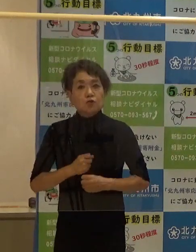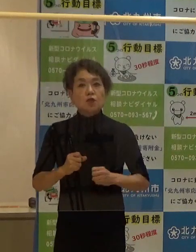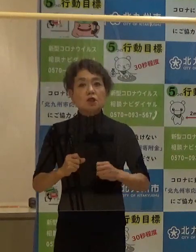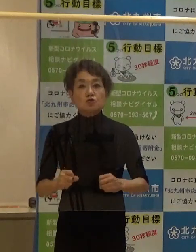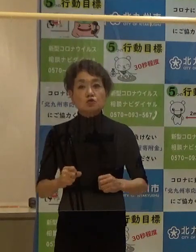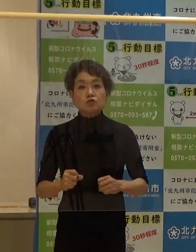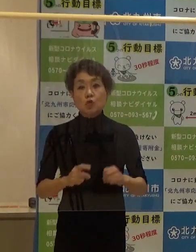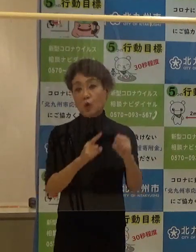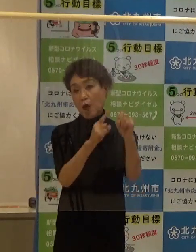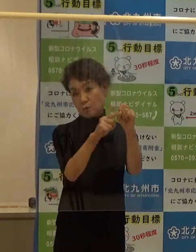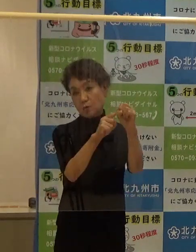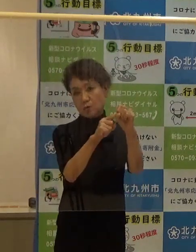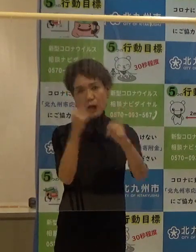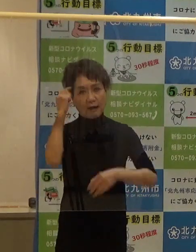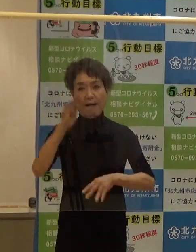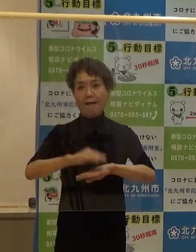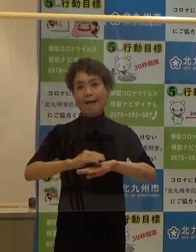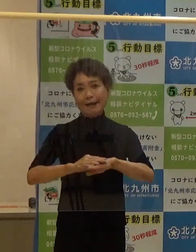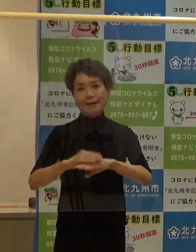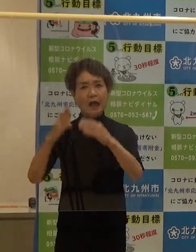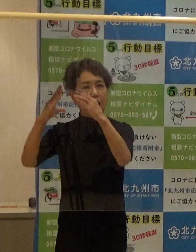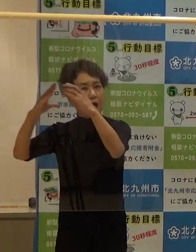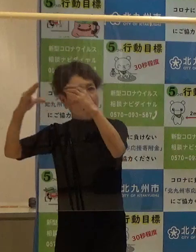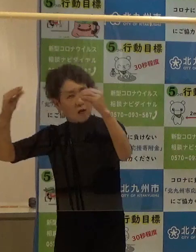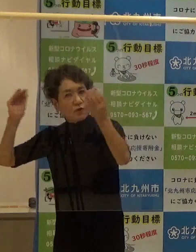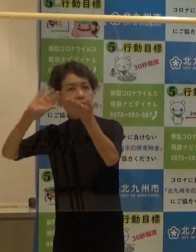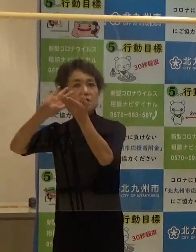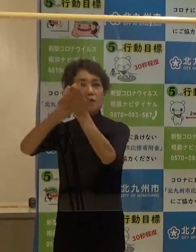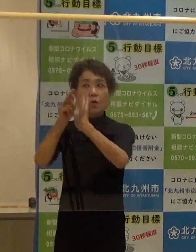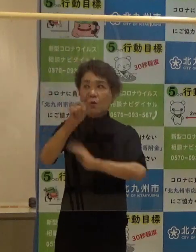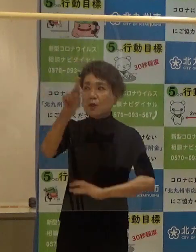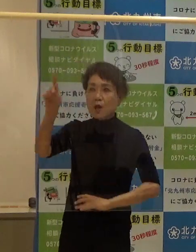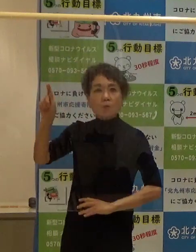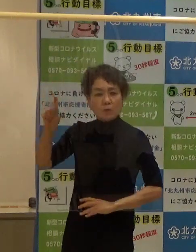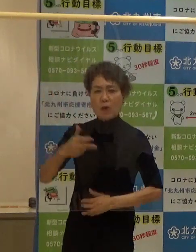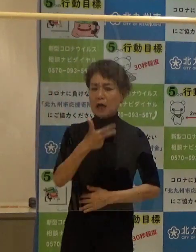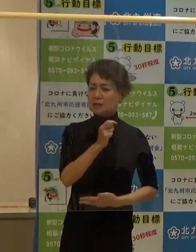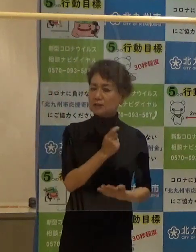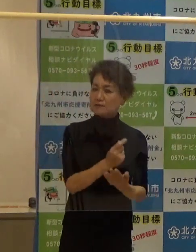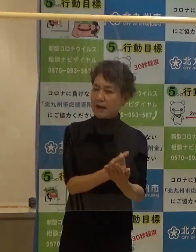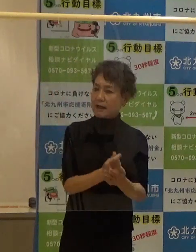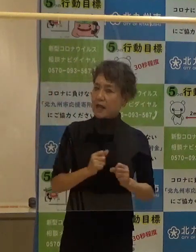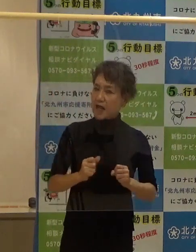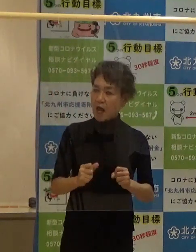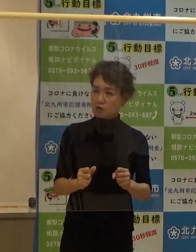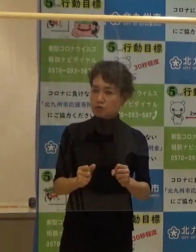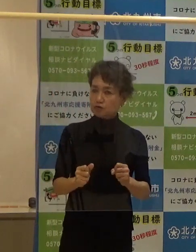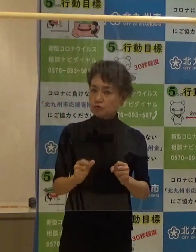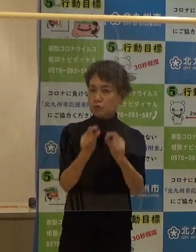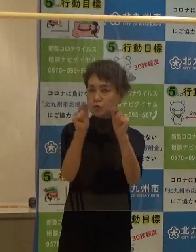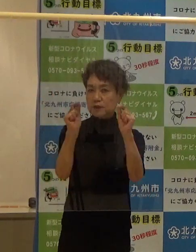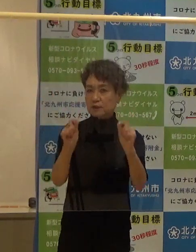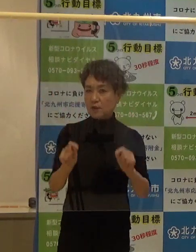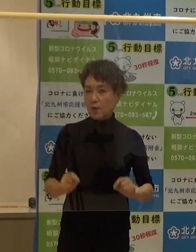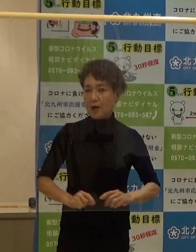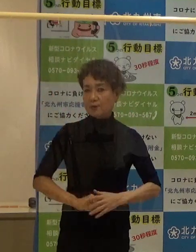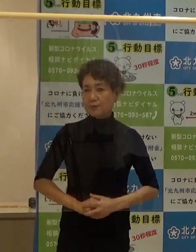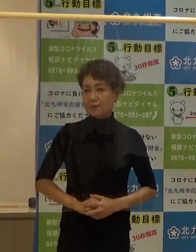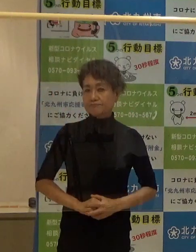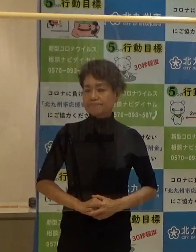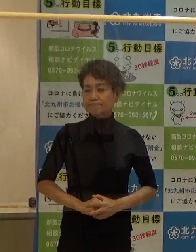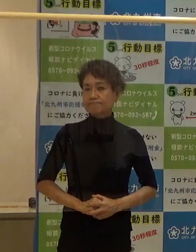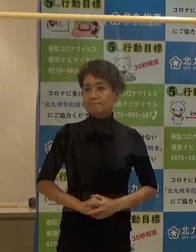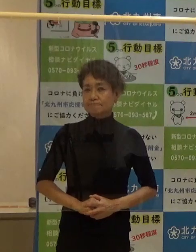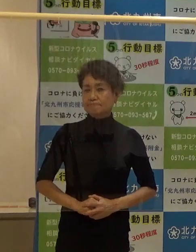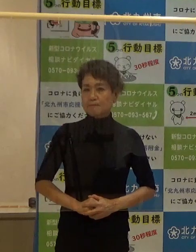ございます。国と県ってそういう動きがありますので、市だけでやるということについて、一